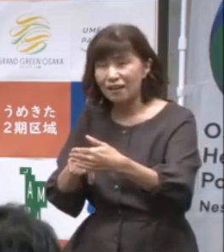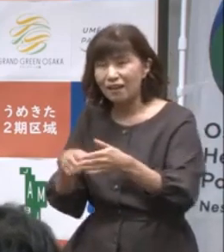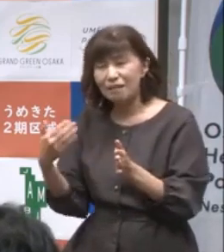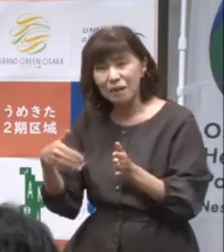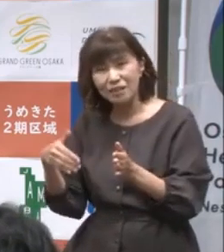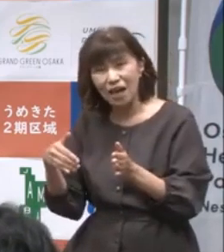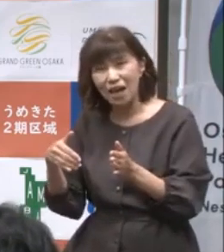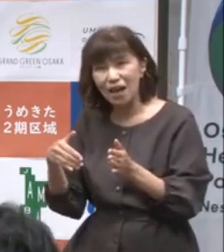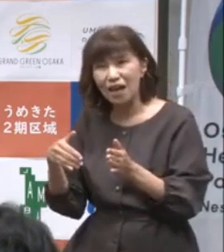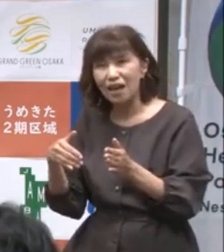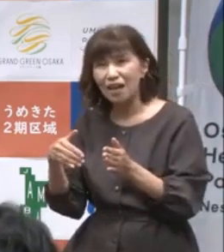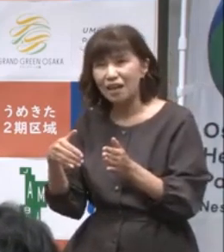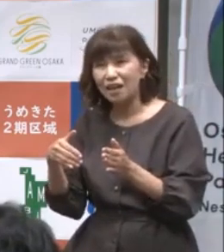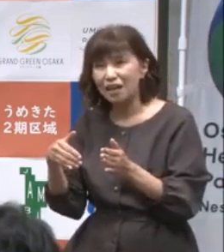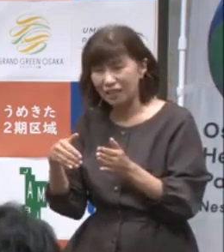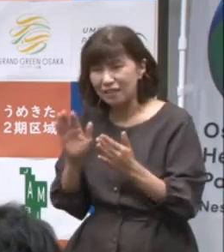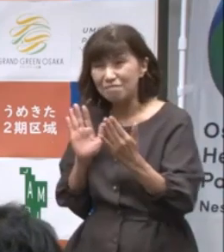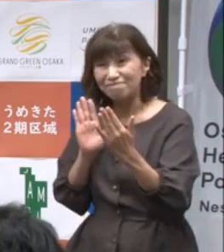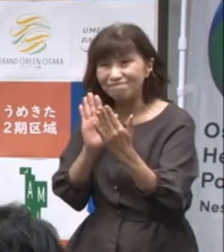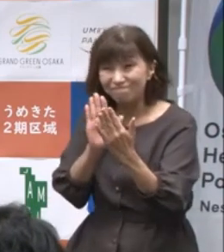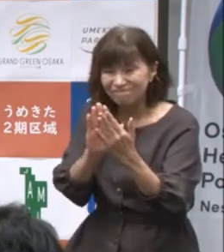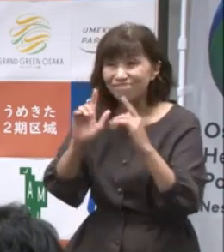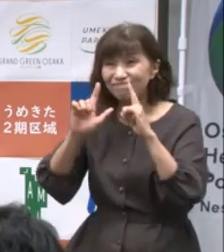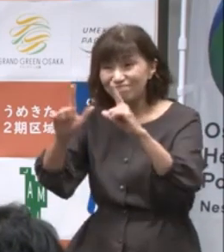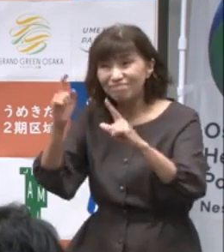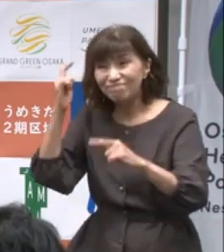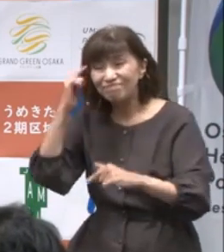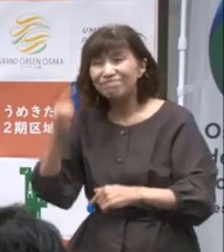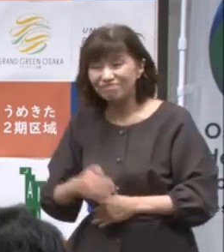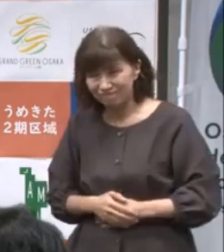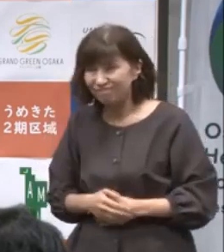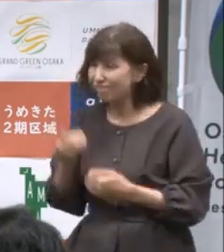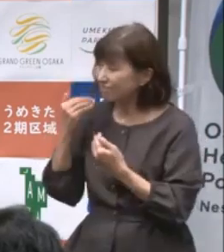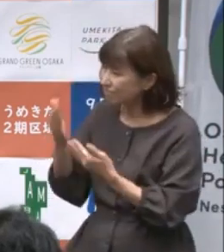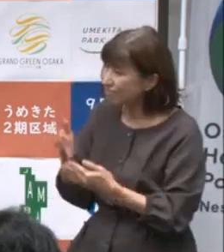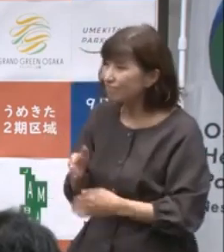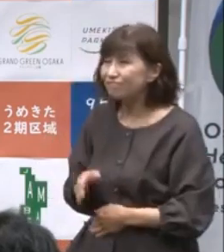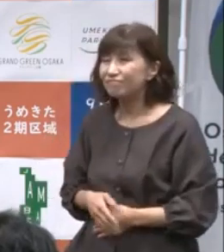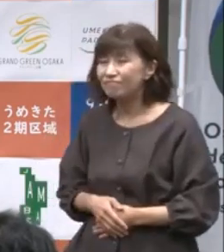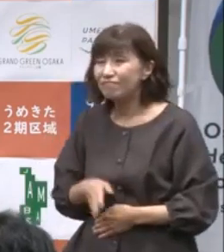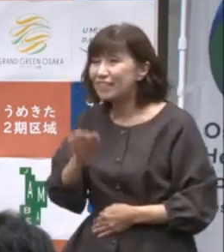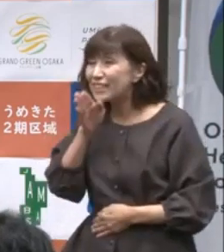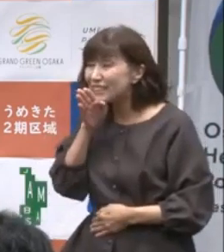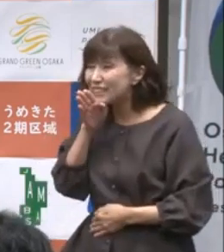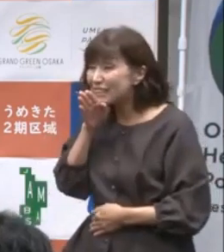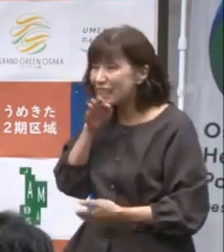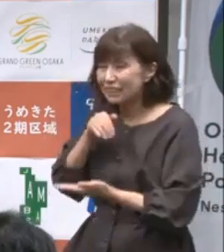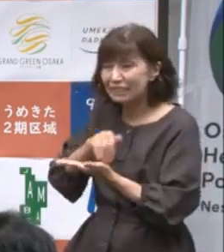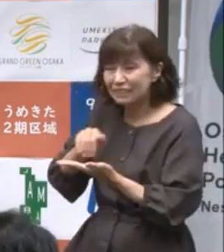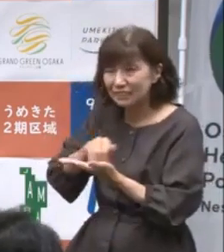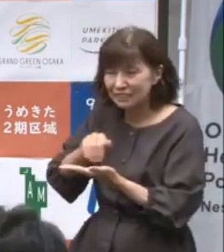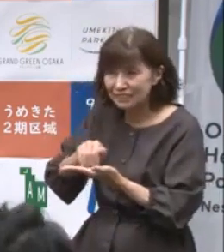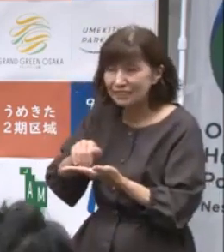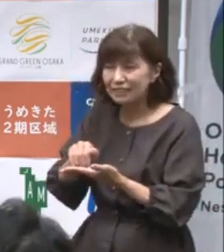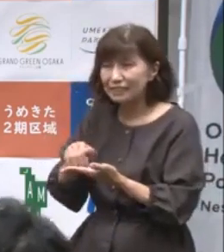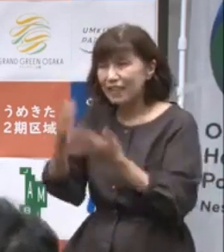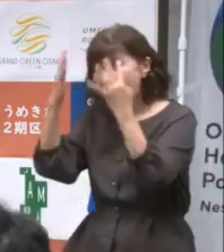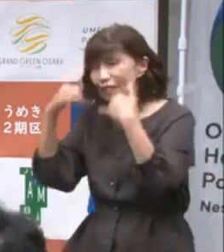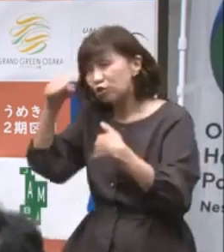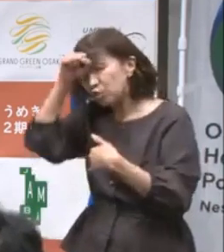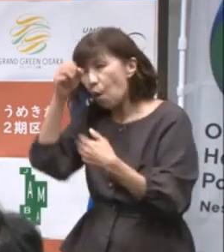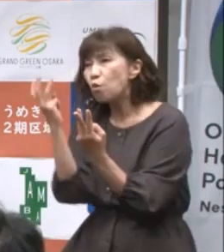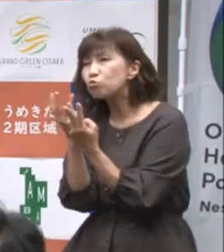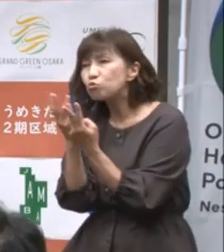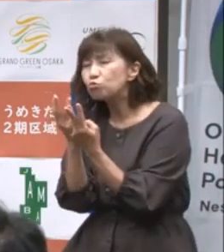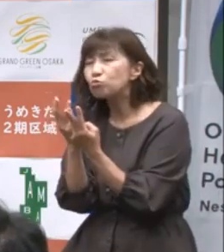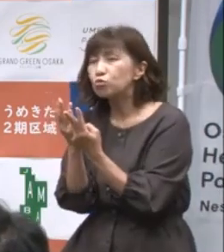まあ、そう遠くない将来発表されると思います。 すでに実測はされたんでしょうか、夢洲で の熱中症指数の。であと大林組